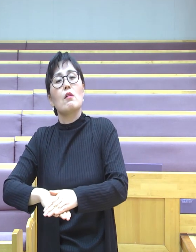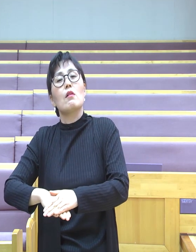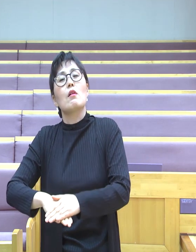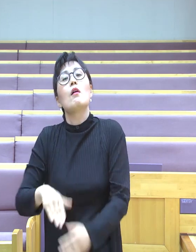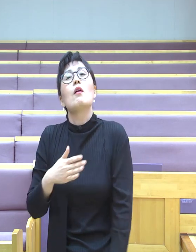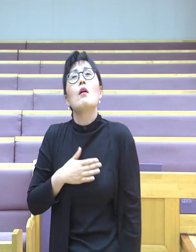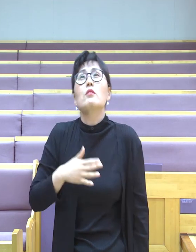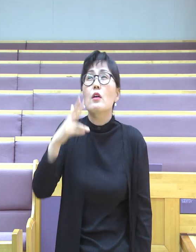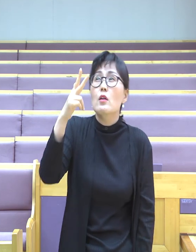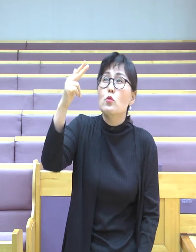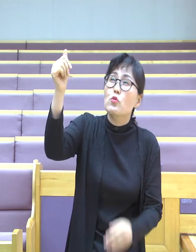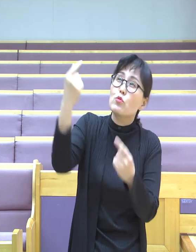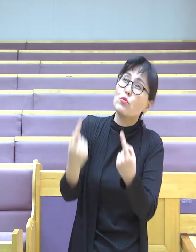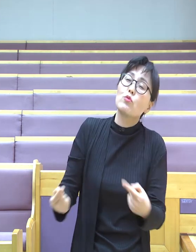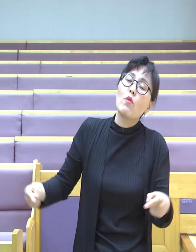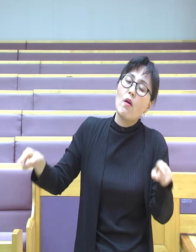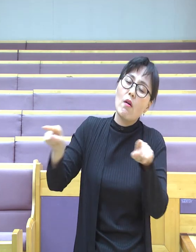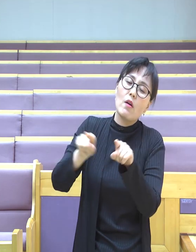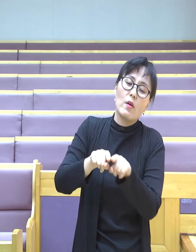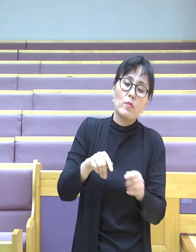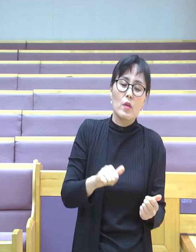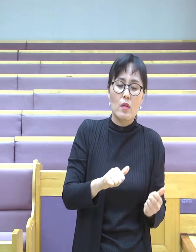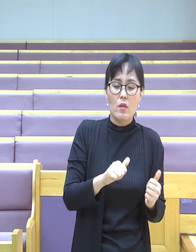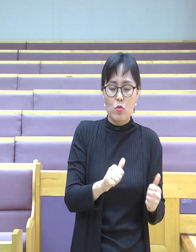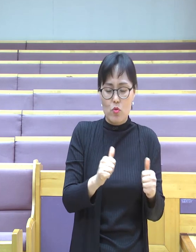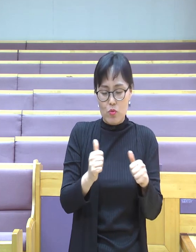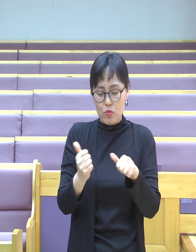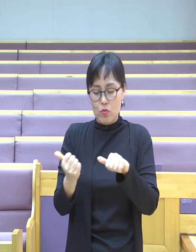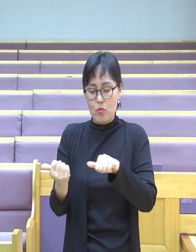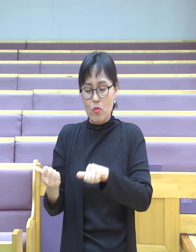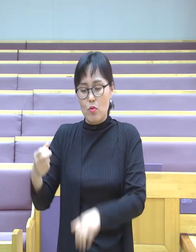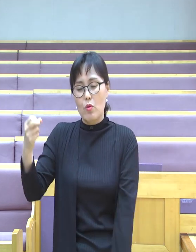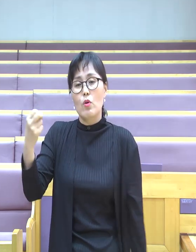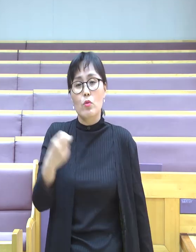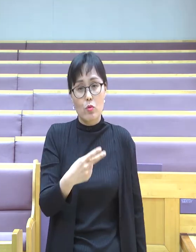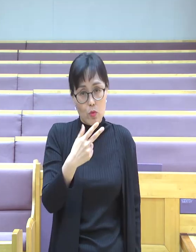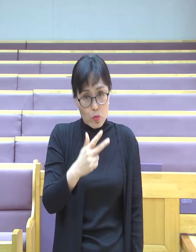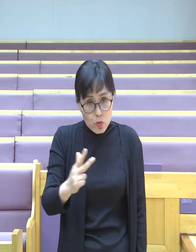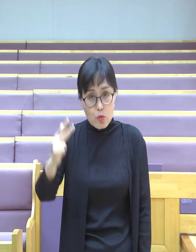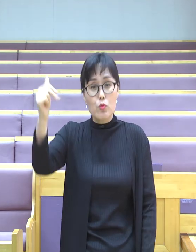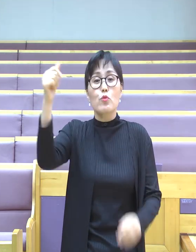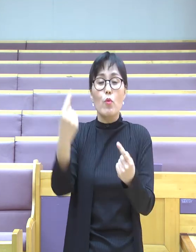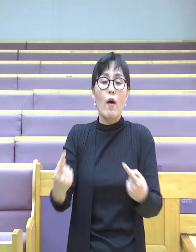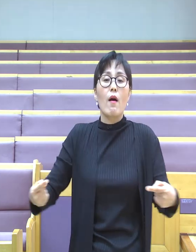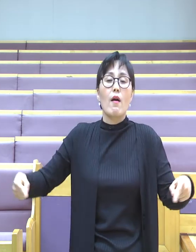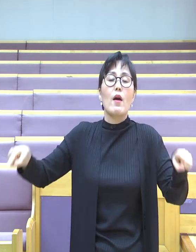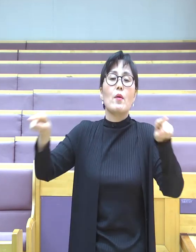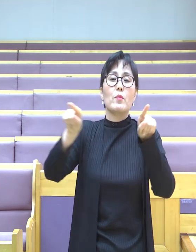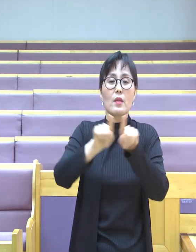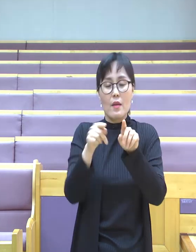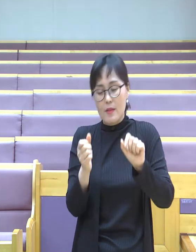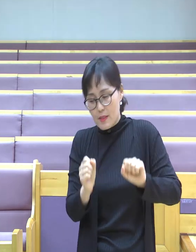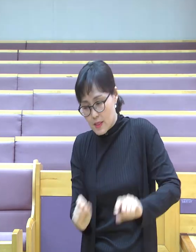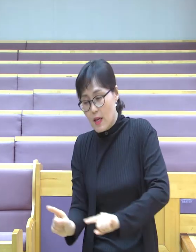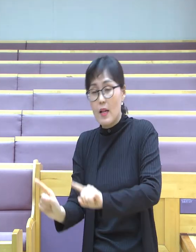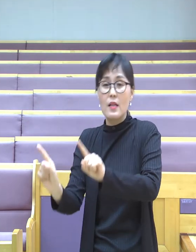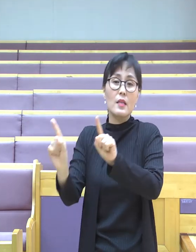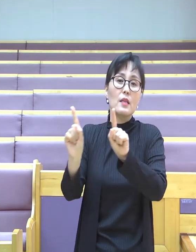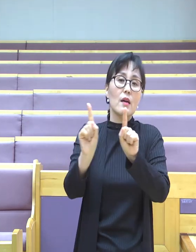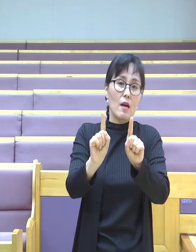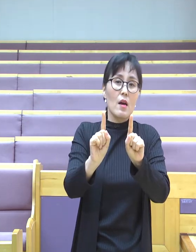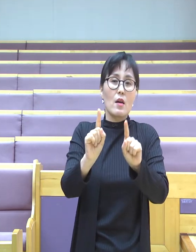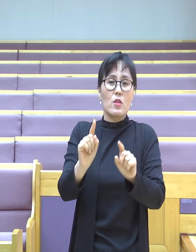포개어 나 주와 함께 죽고 또 주와 함께